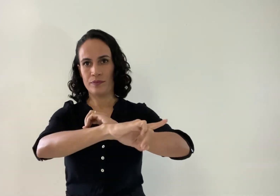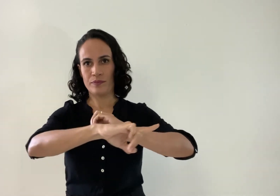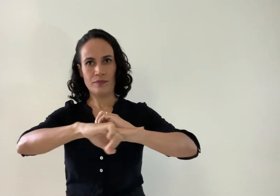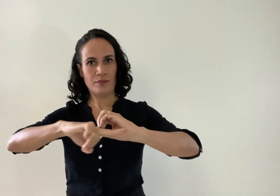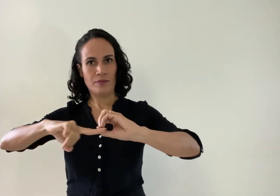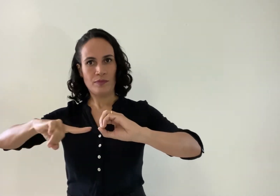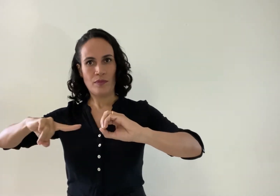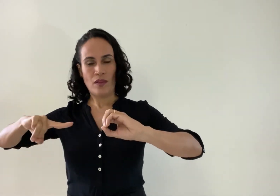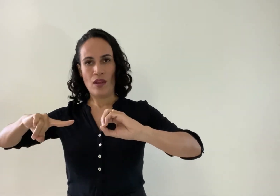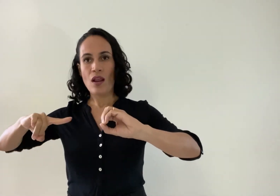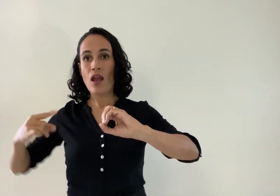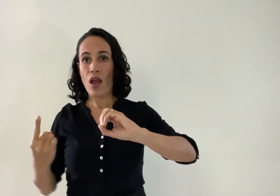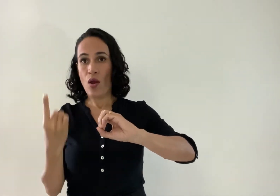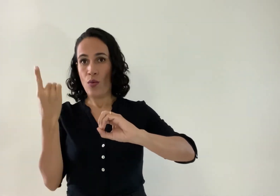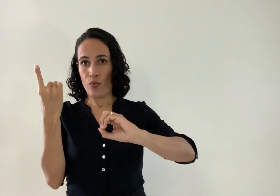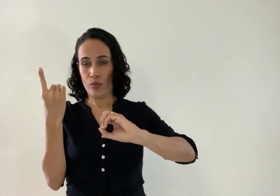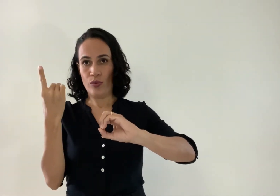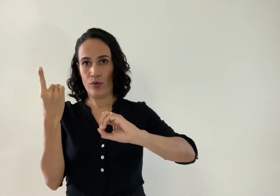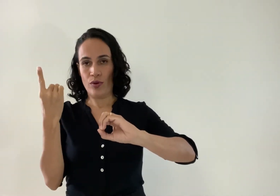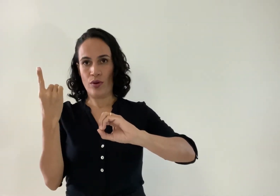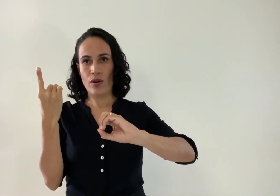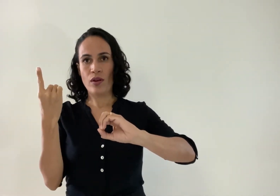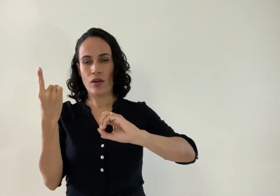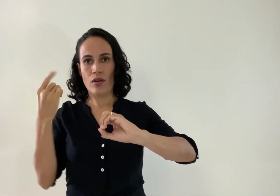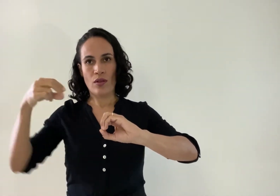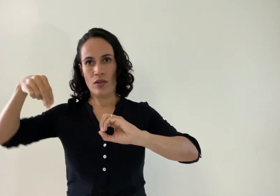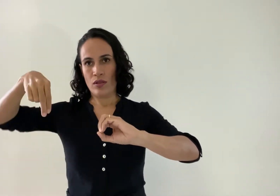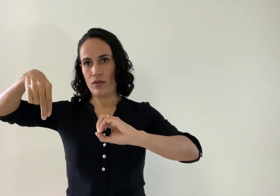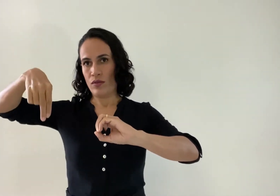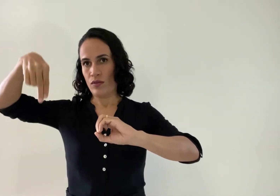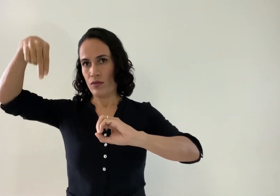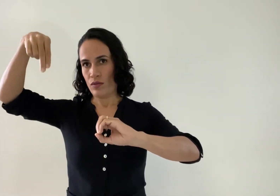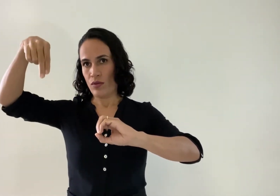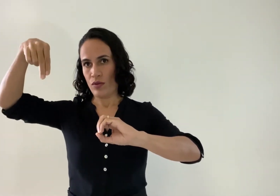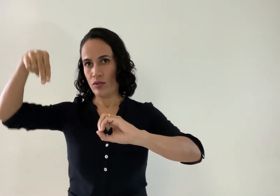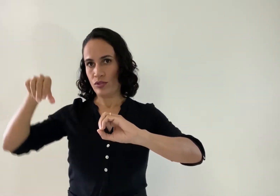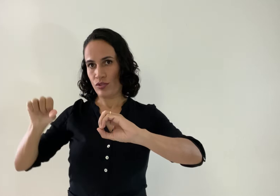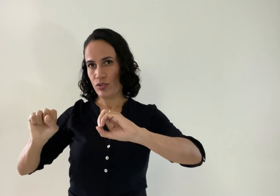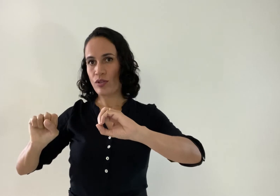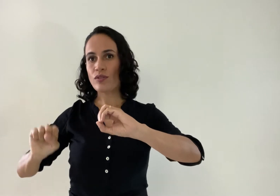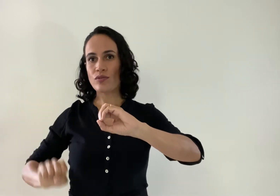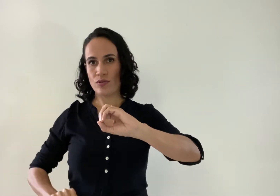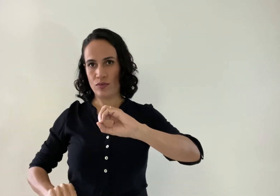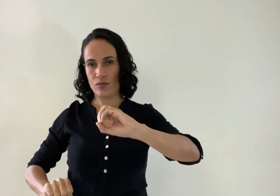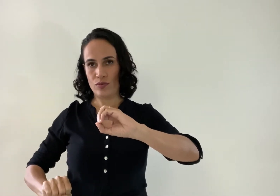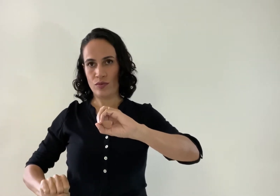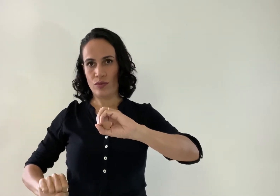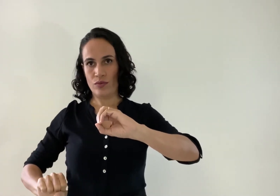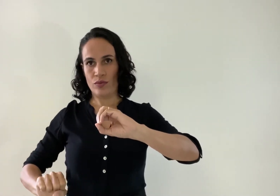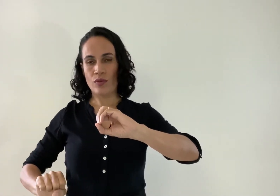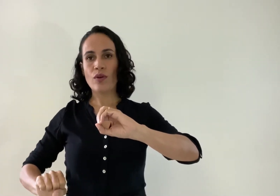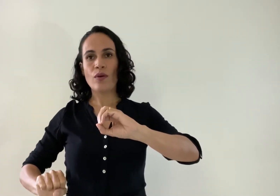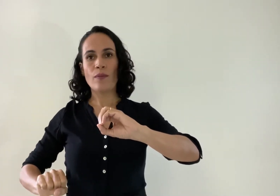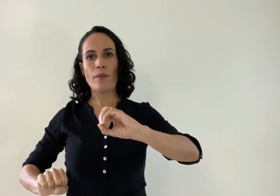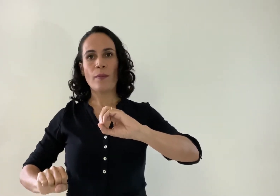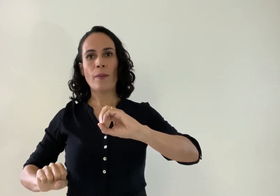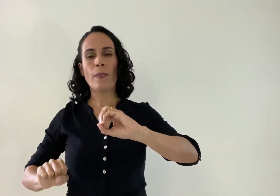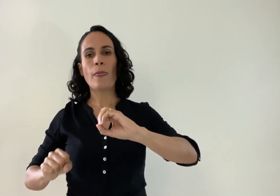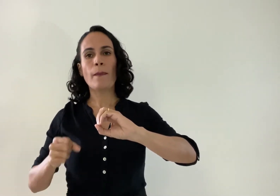realmente dividiria a Terra ao meio, a linha do Equador. Todas as outras linhas meridianas, digamos assim,